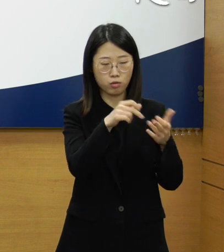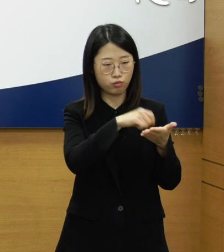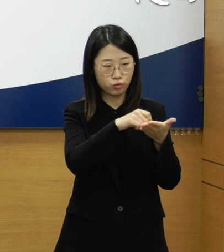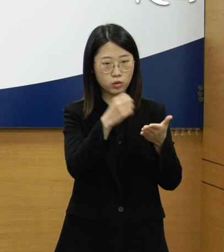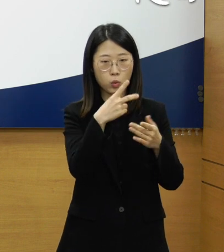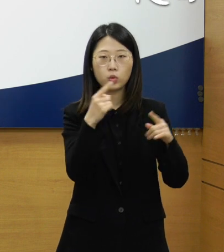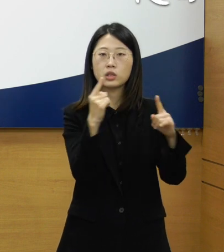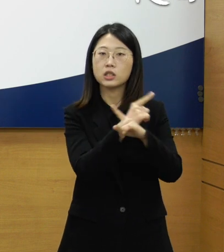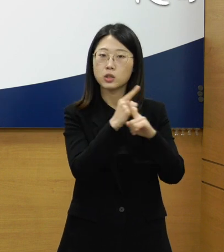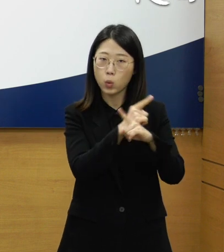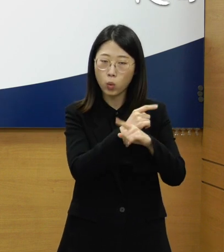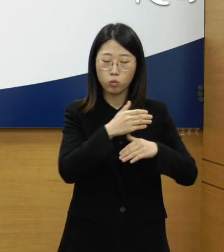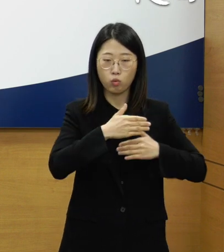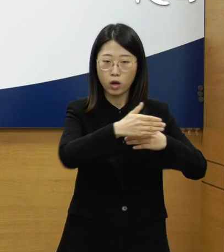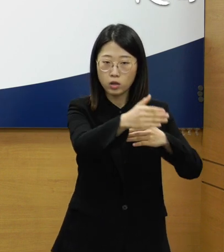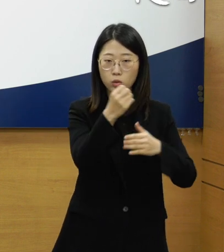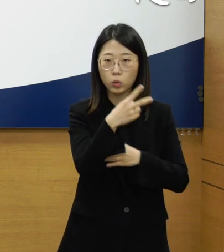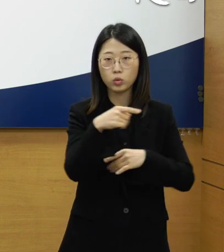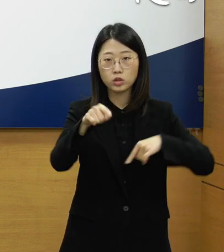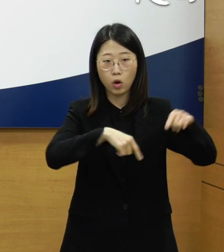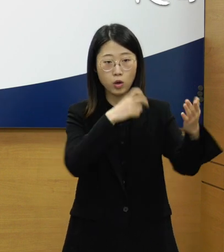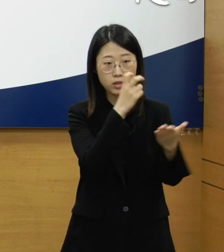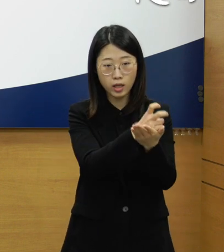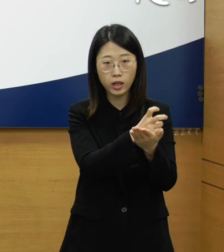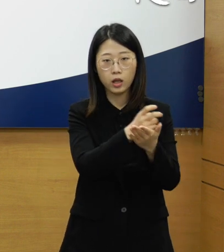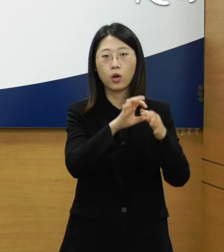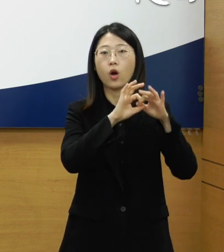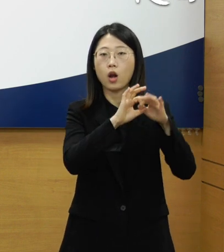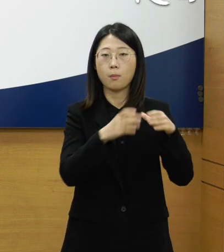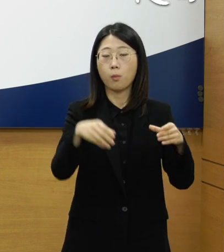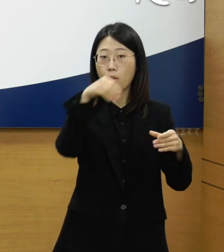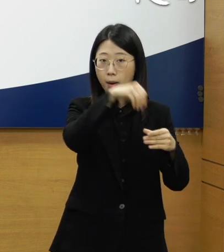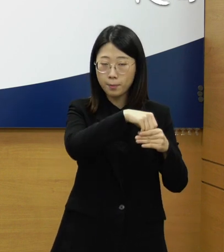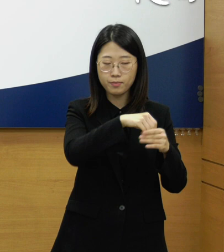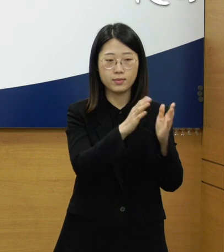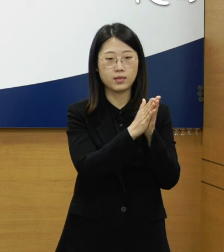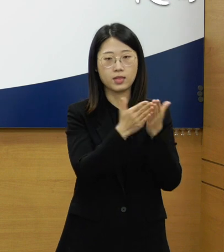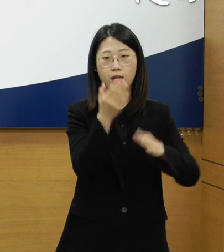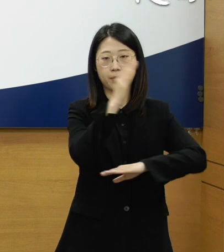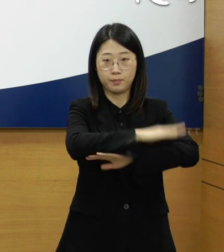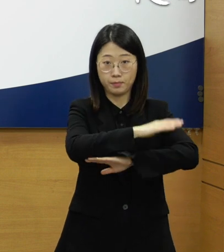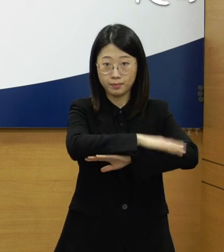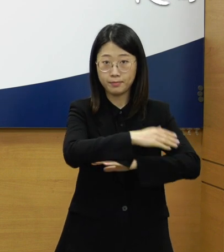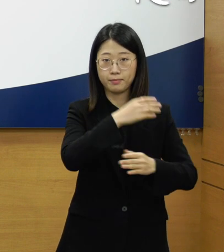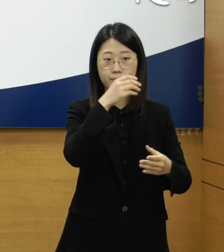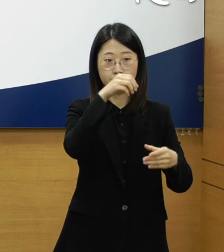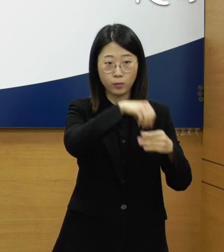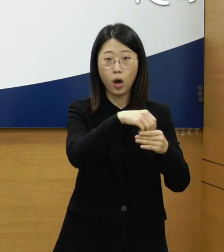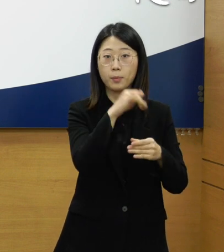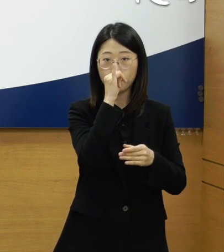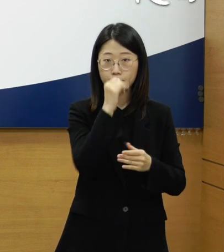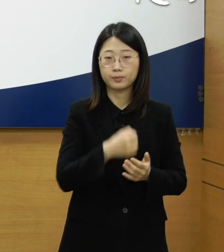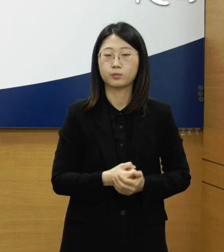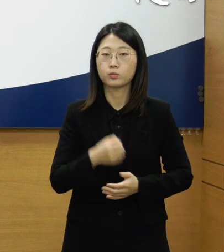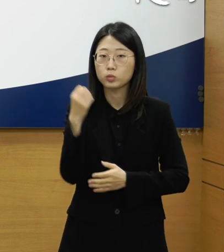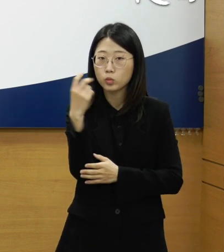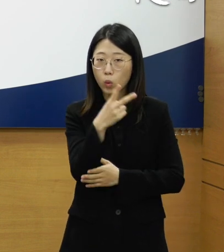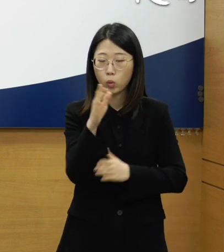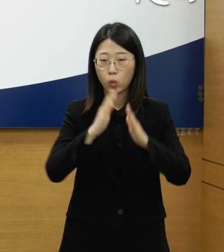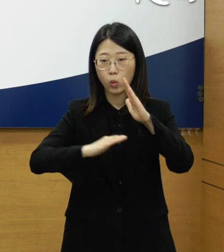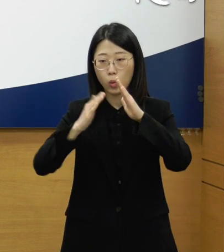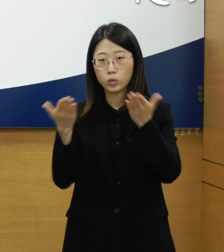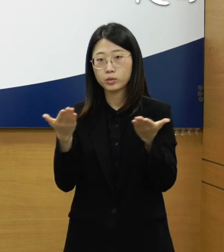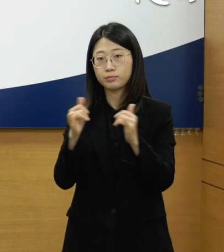과정, 장애인 정책 제안 등을 담은 책자 발간을 비롯해 공무원 대상